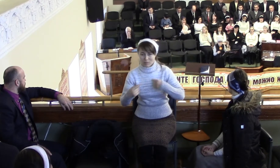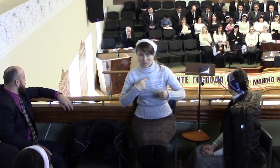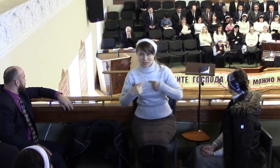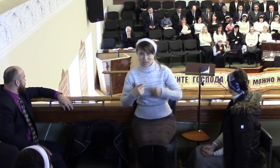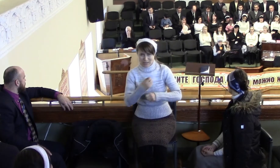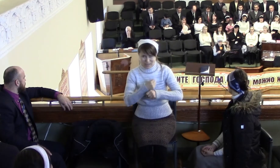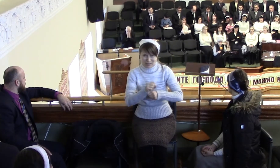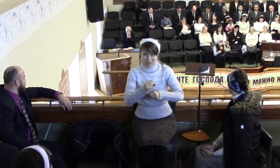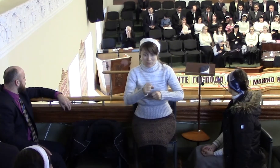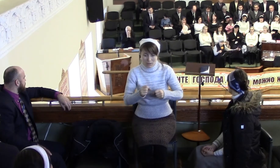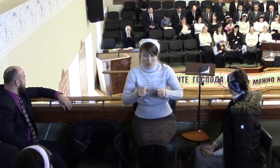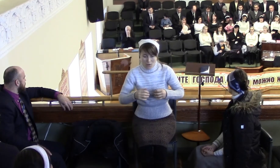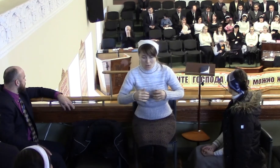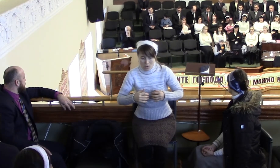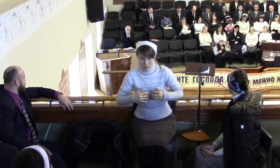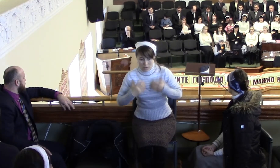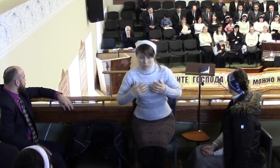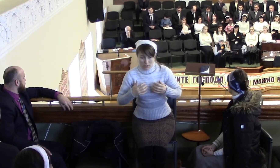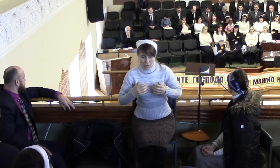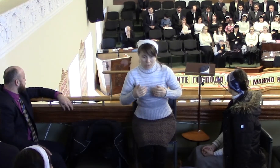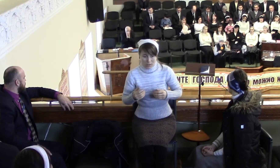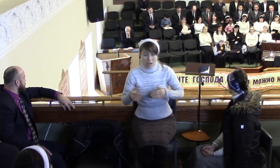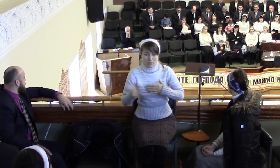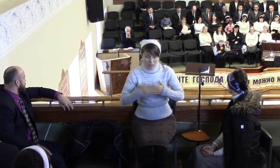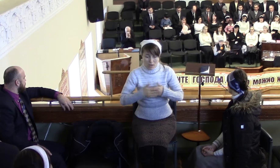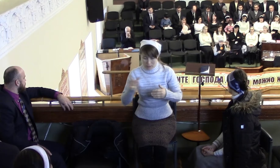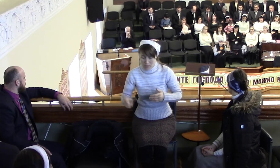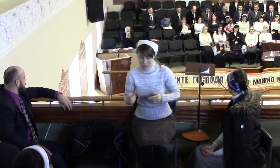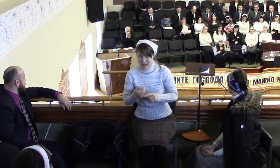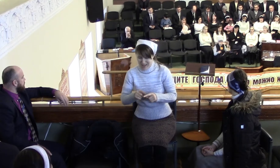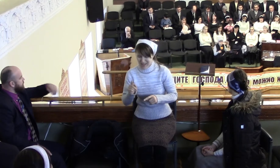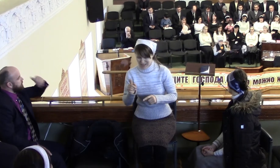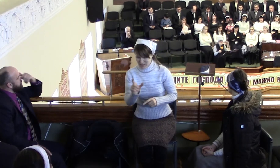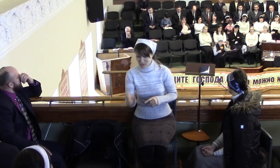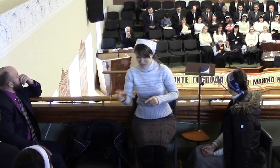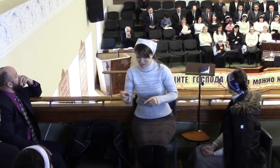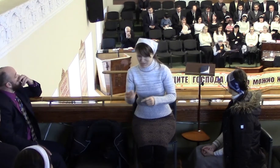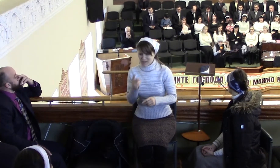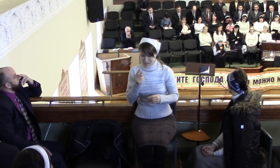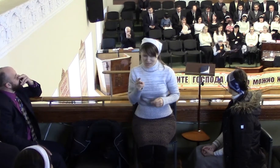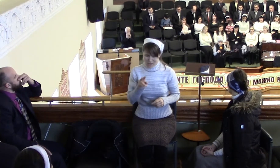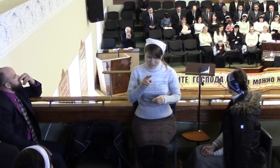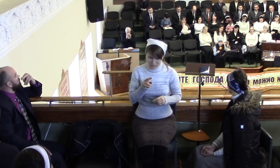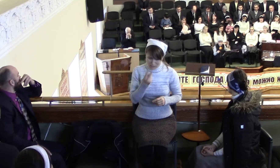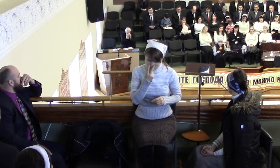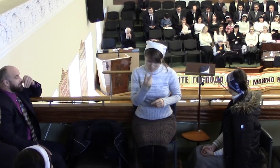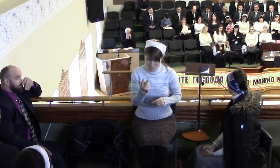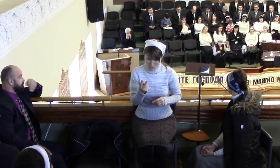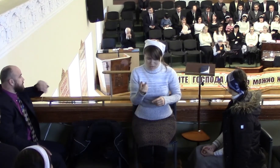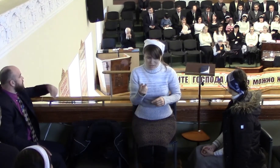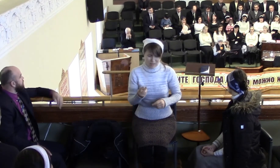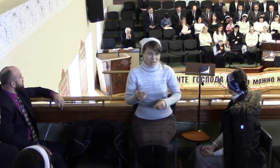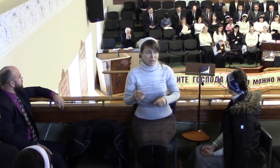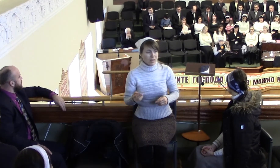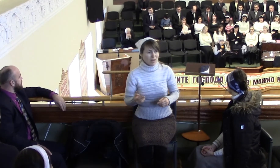палача. А эти люди смотрят хохоча, как будто бы сошлись для развлечения.